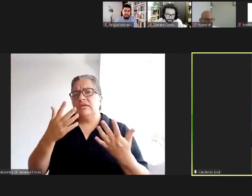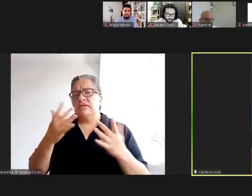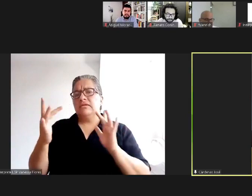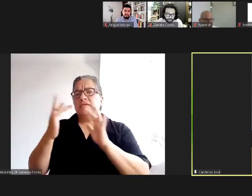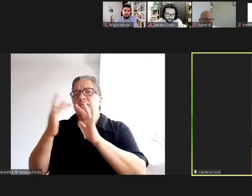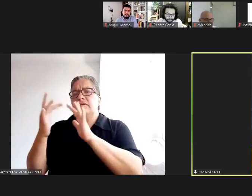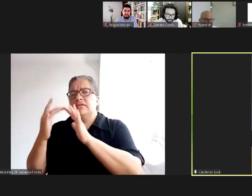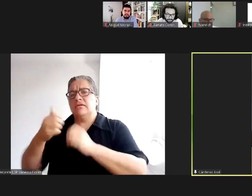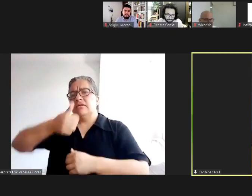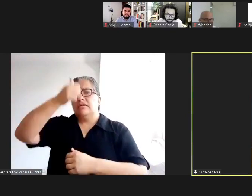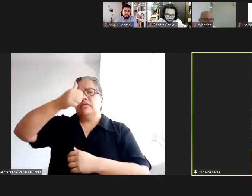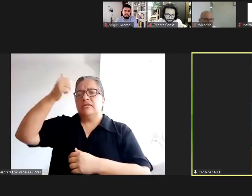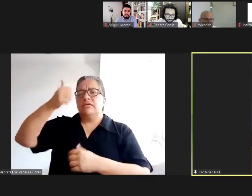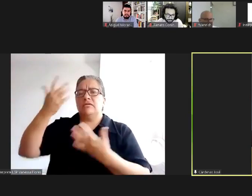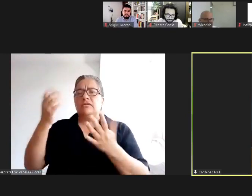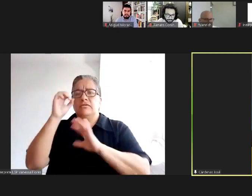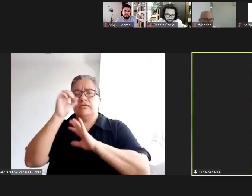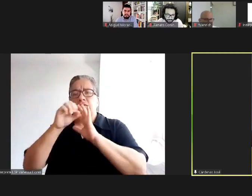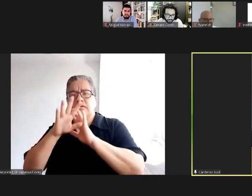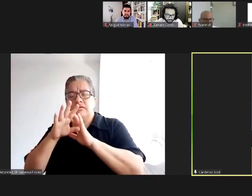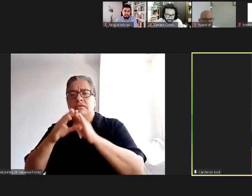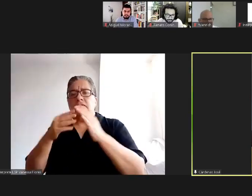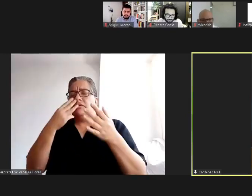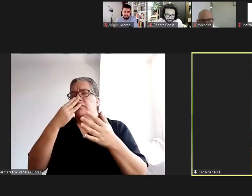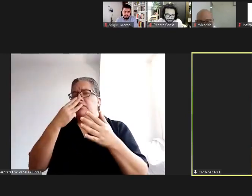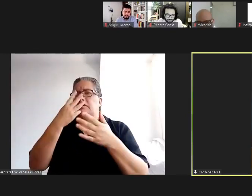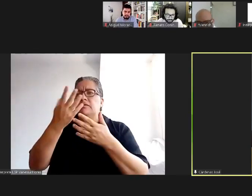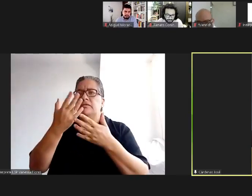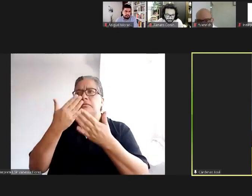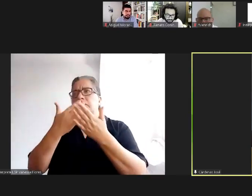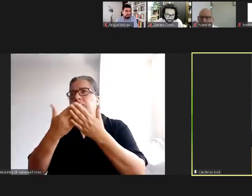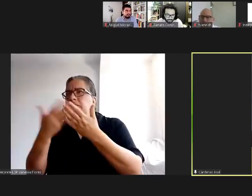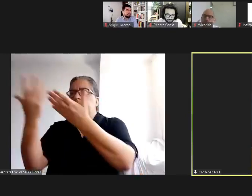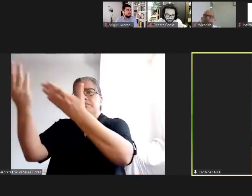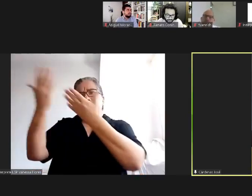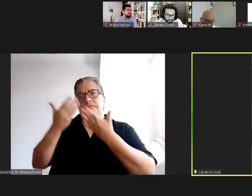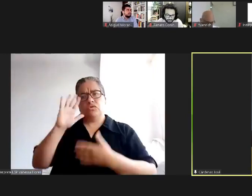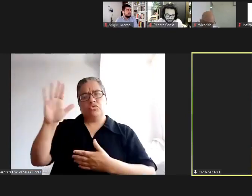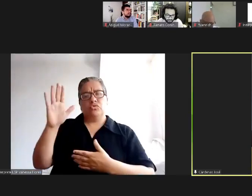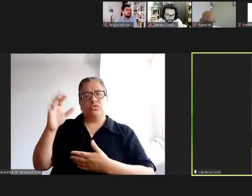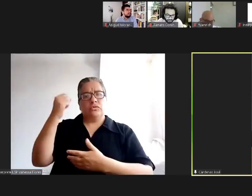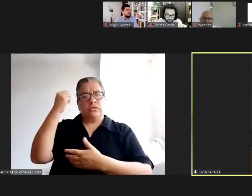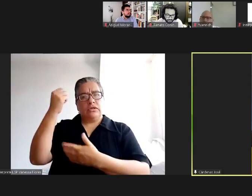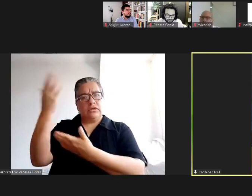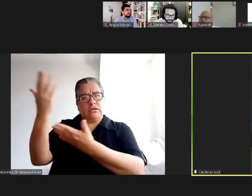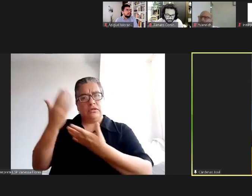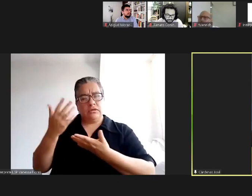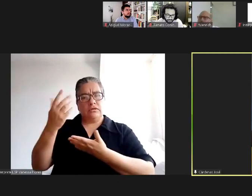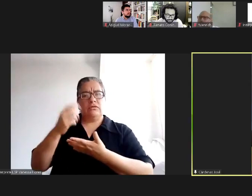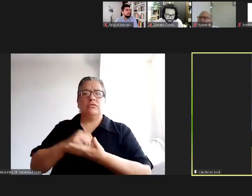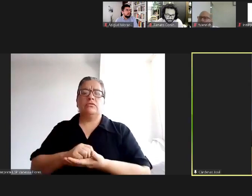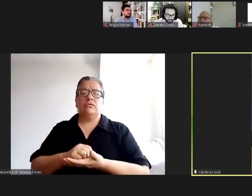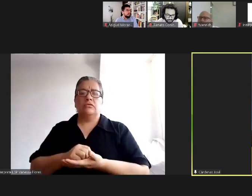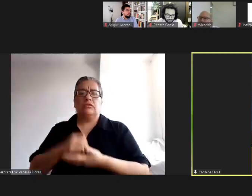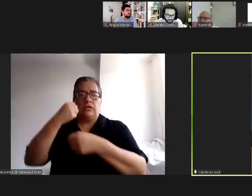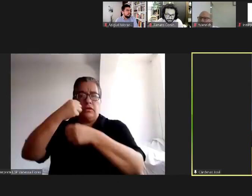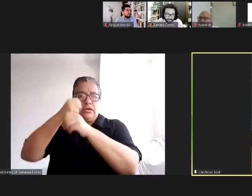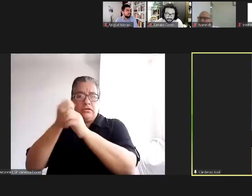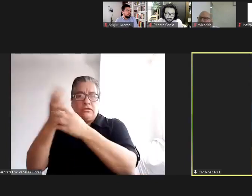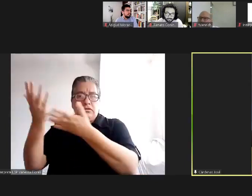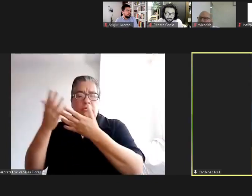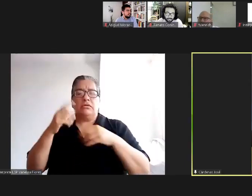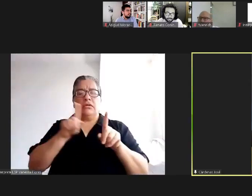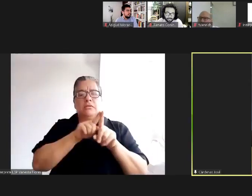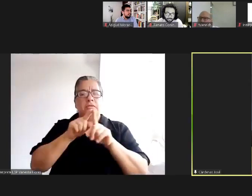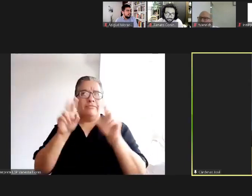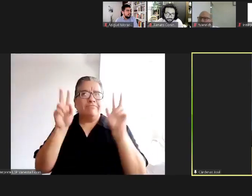productores de los contenidos audiovisuales para que nos cedan los derechos de exhibición, pero también el derecho de adaptación, entre